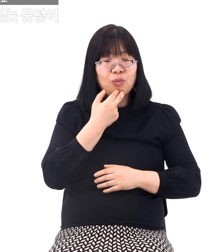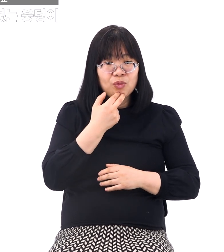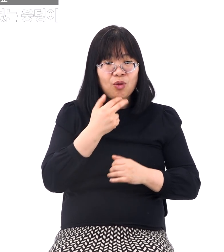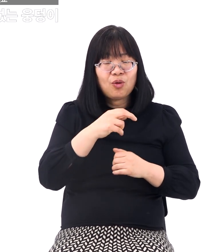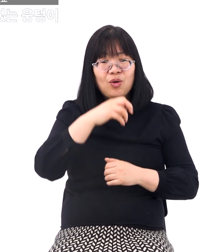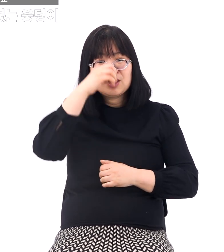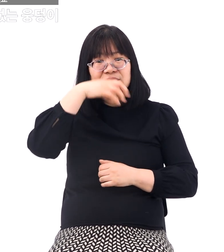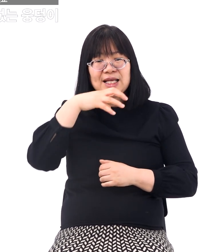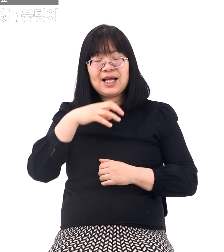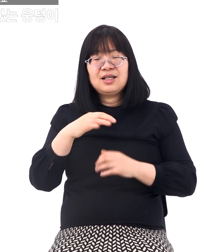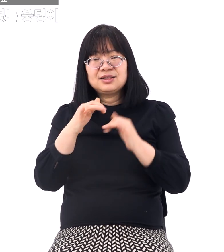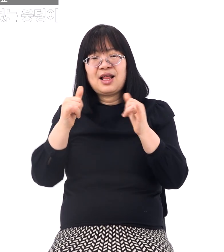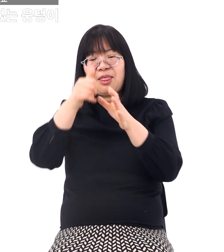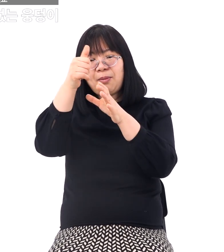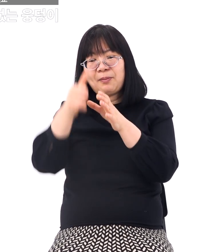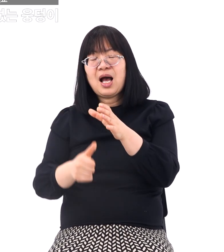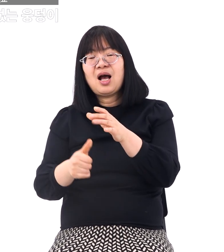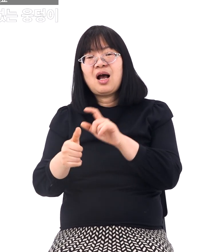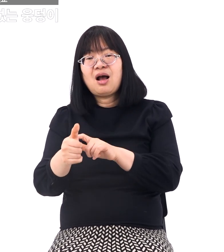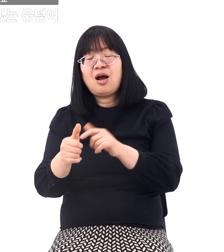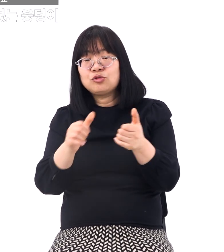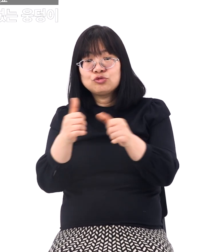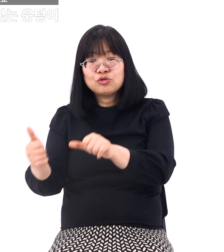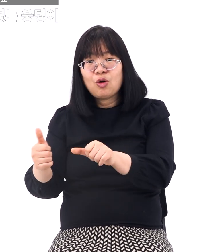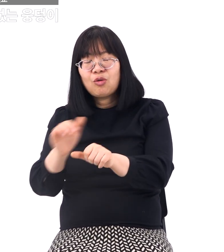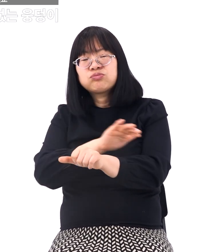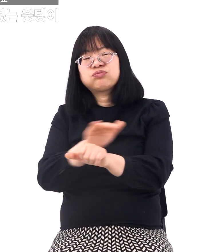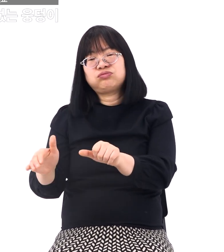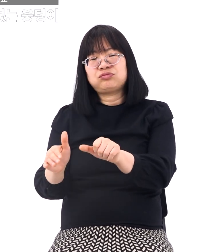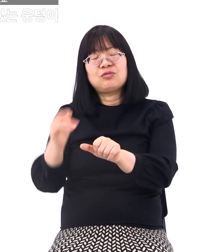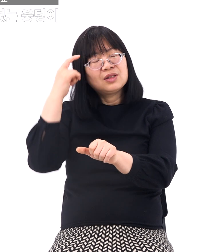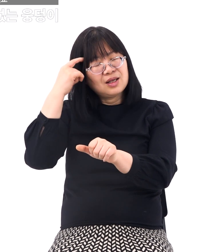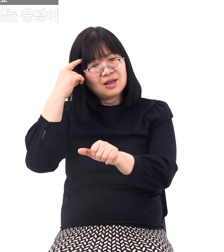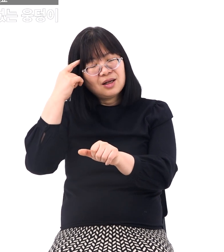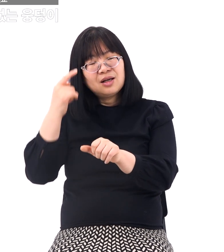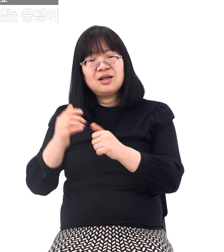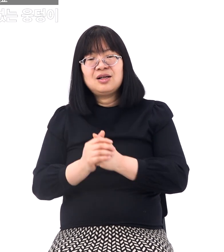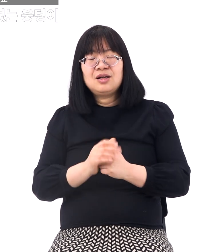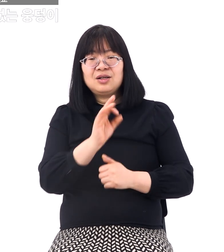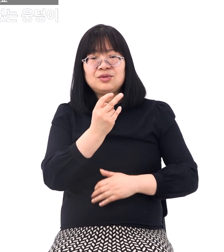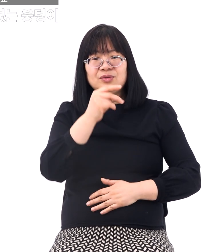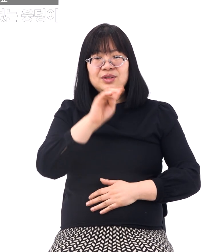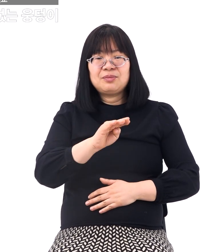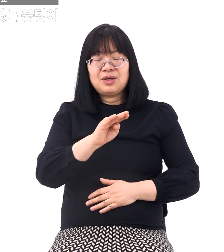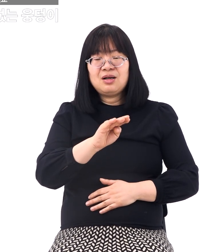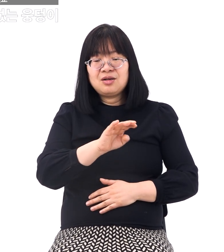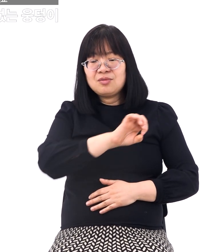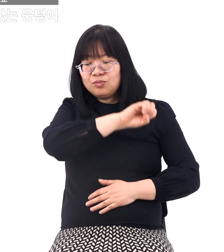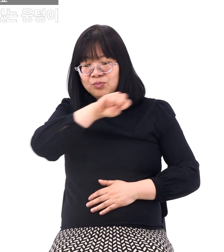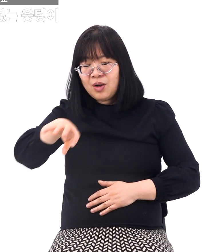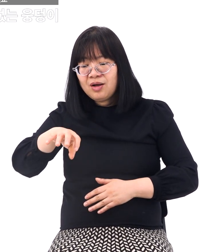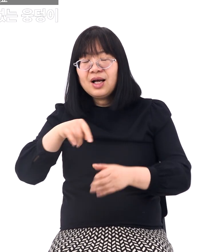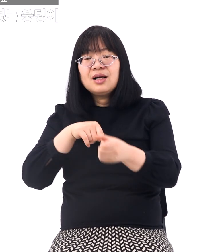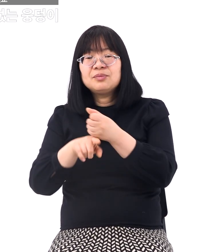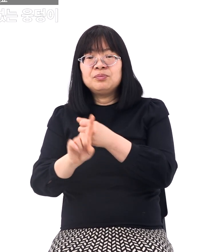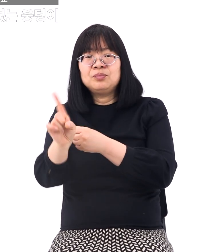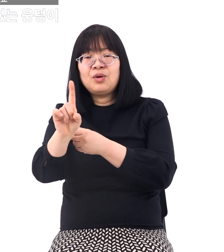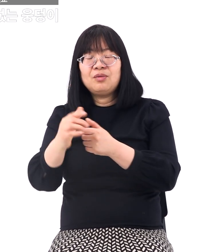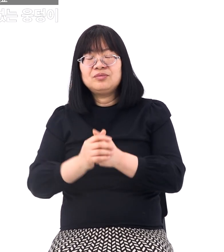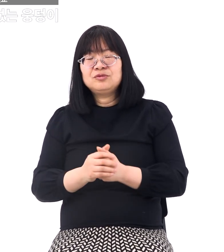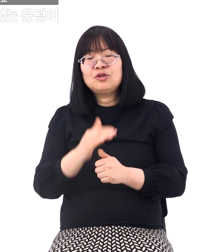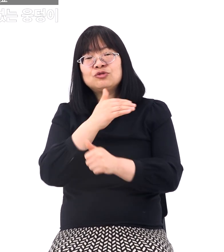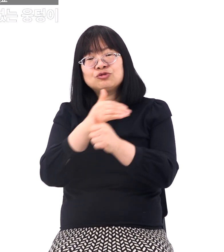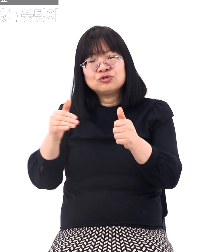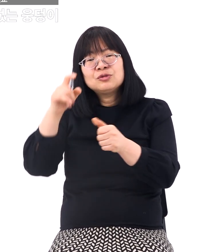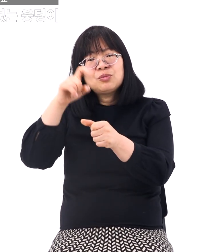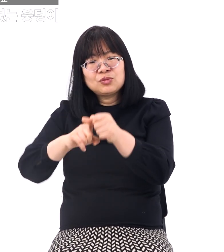그냥 집어넣었다가 죽으면 그냥 묻어버리려고 요셉을 여기에 집어던졌다는 것은 무슨 뜻이에요? 그냥